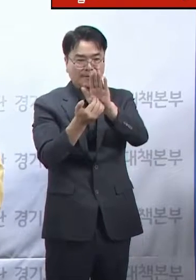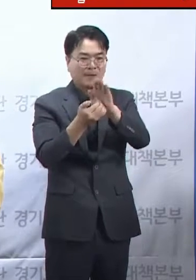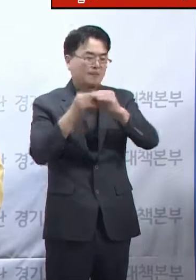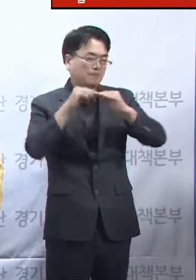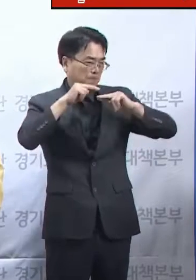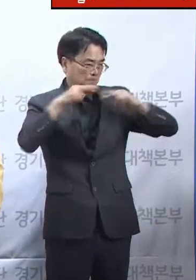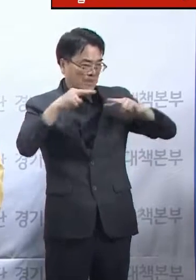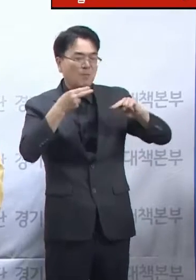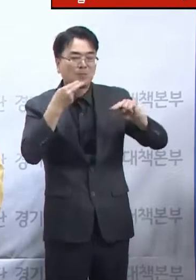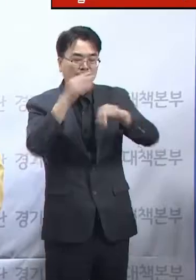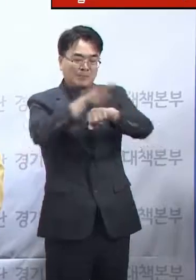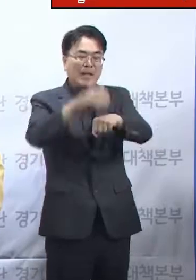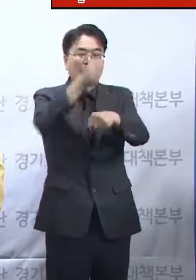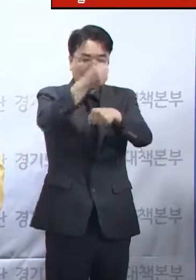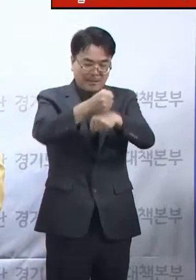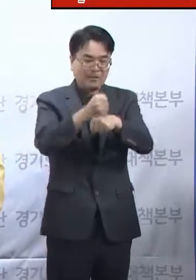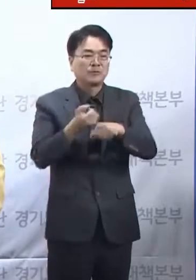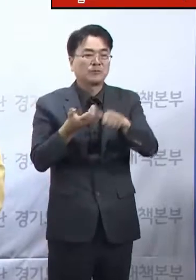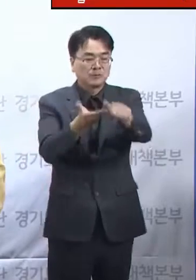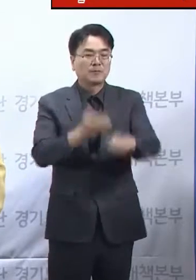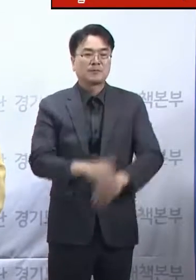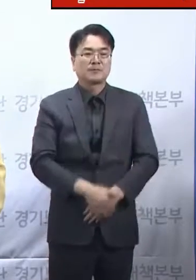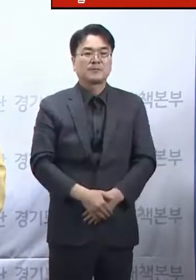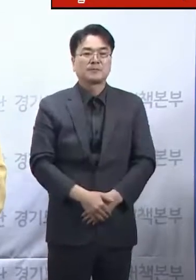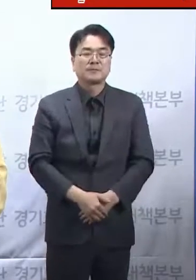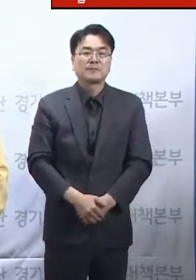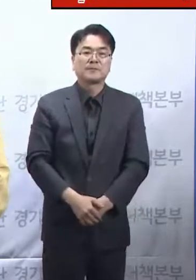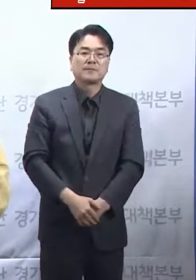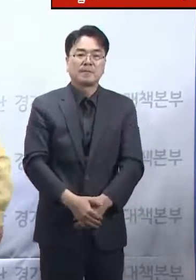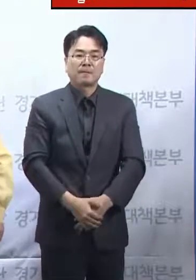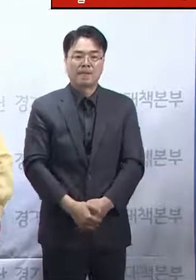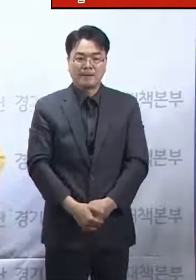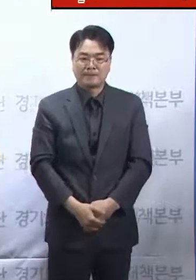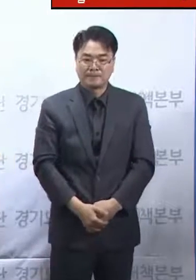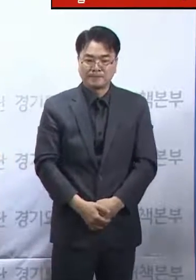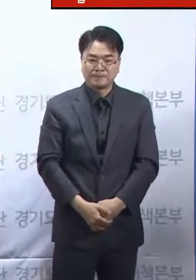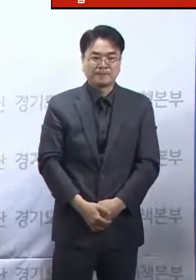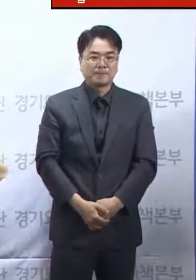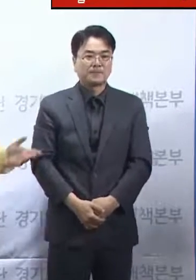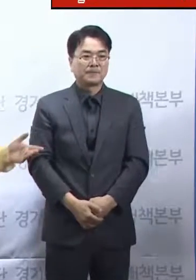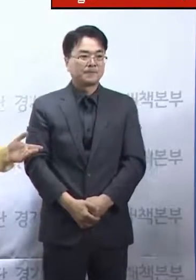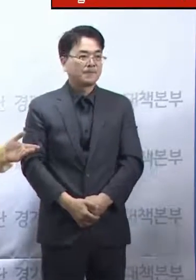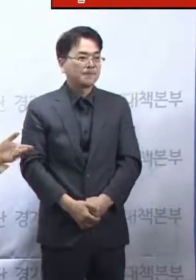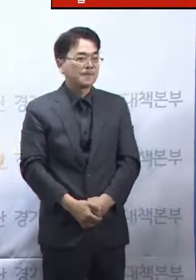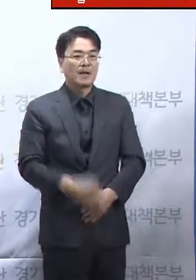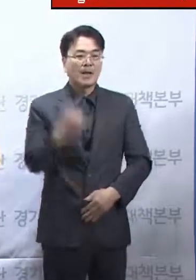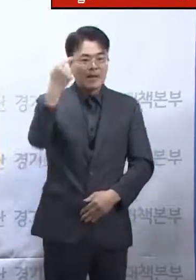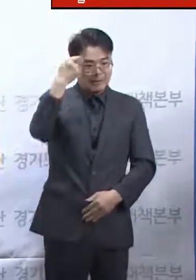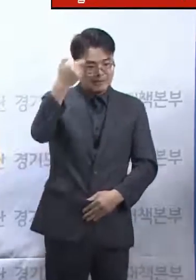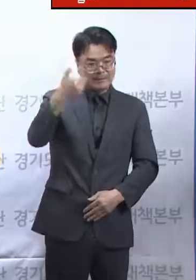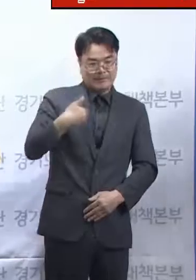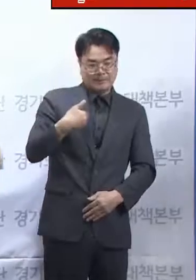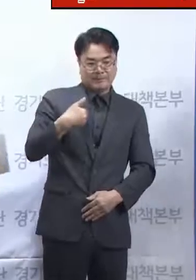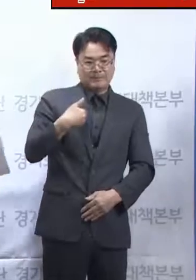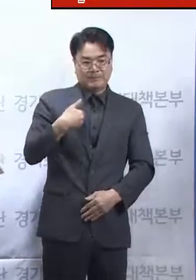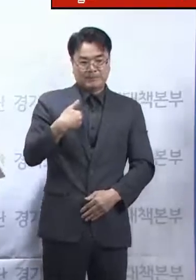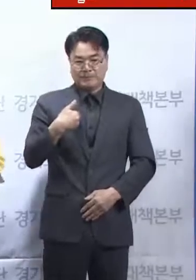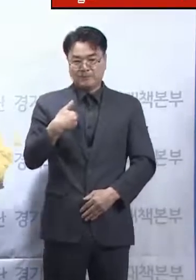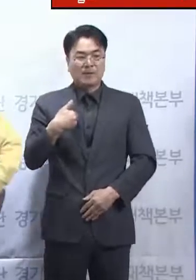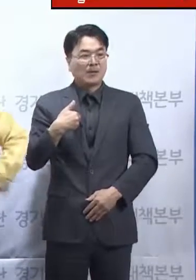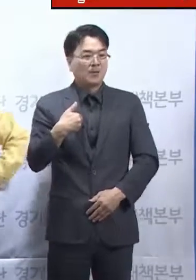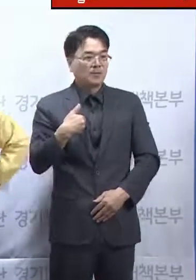없도록 저희가 뒷받침을 다하겠습니다. 감사합니다. 네. 질문 응답은 혹시 경찰하고